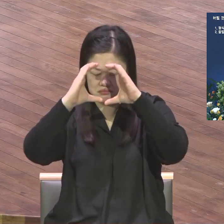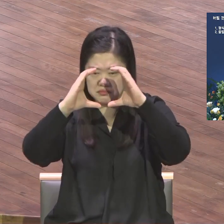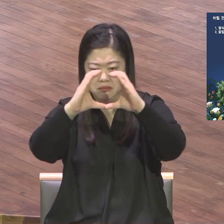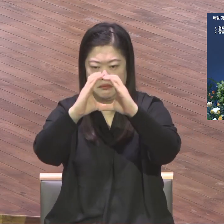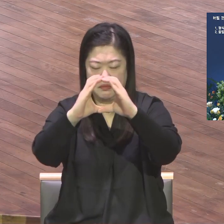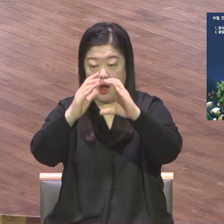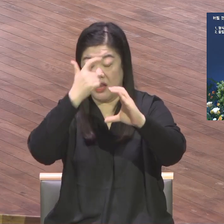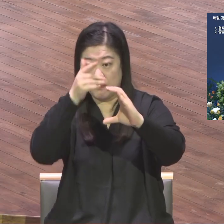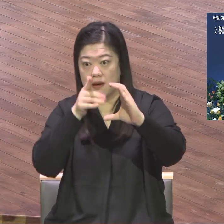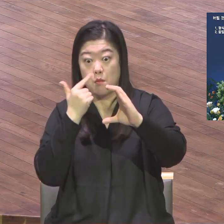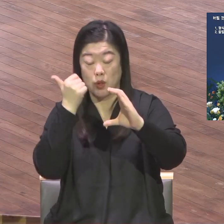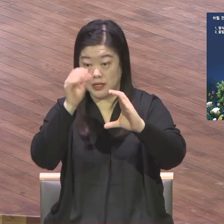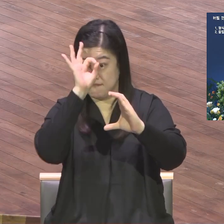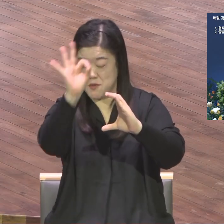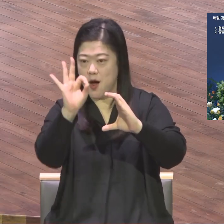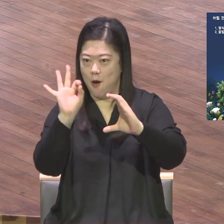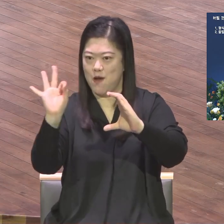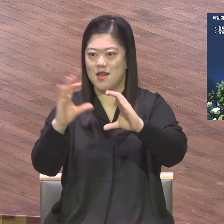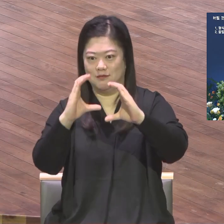가지느냐,